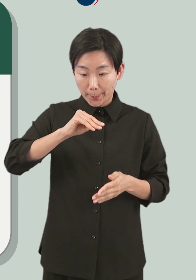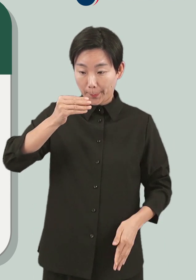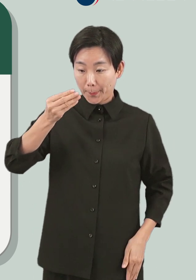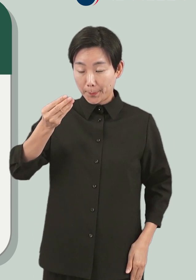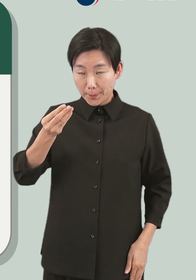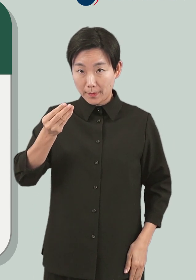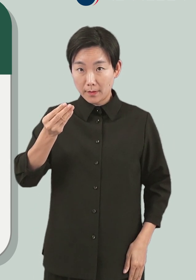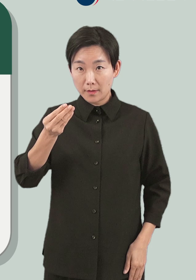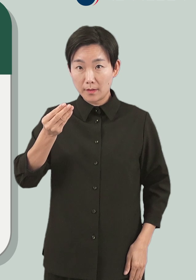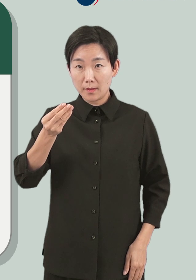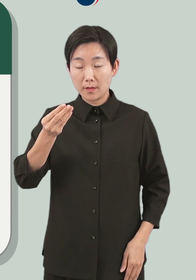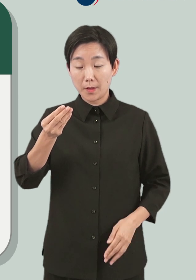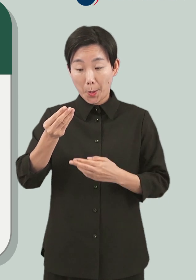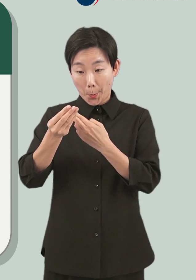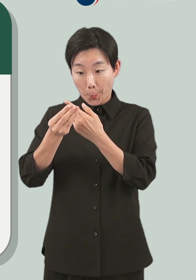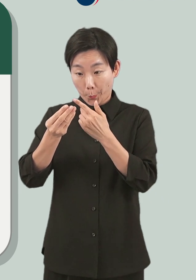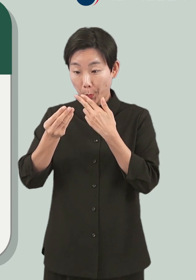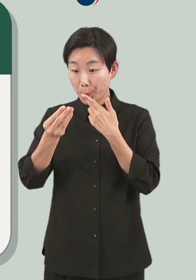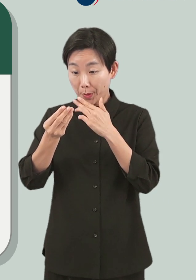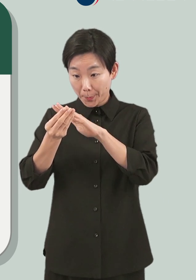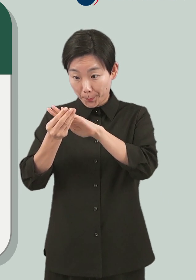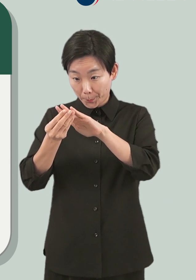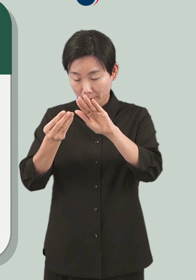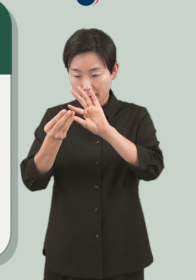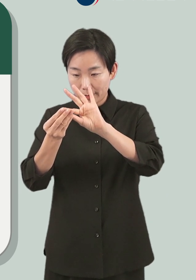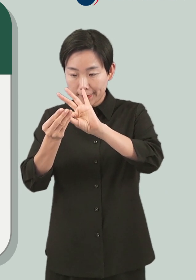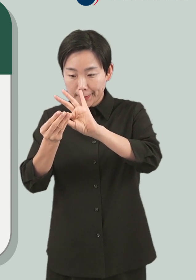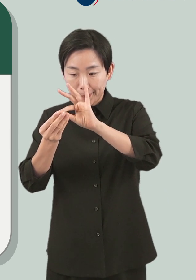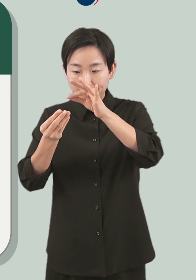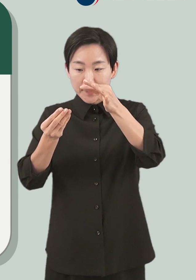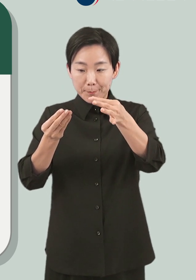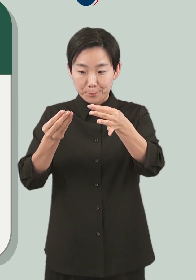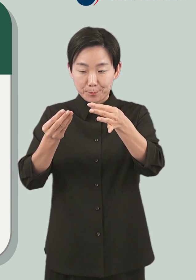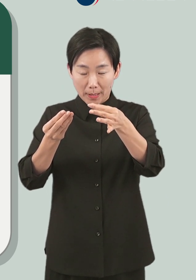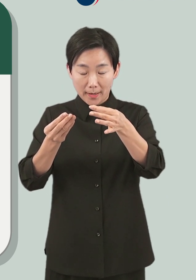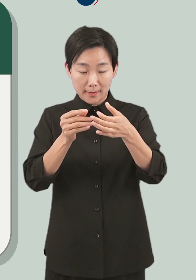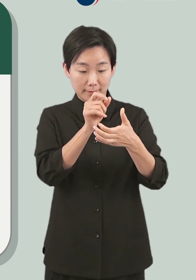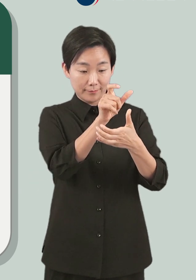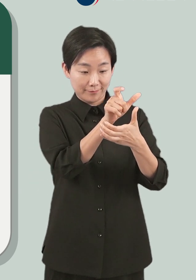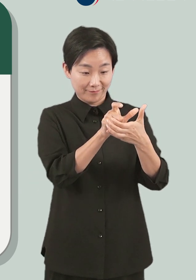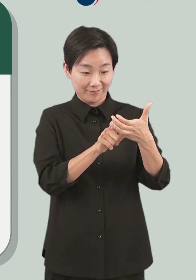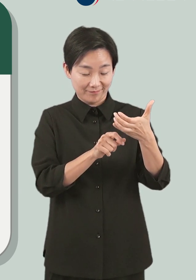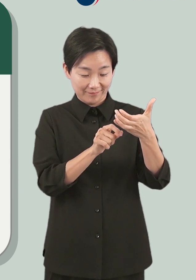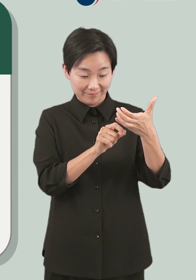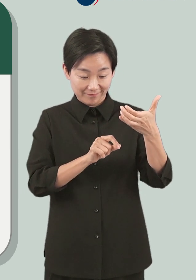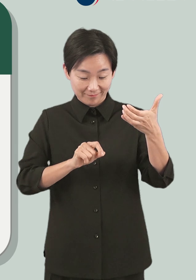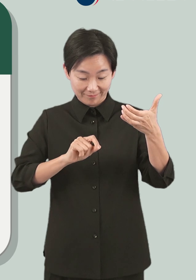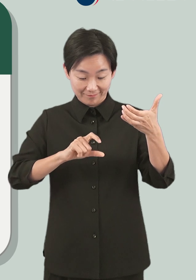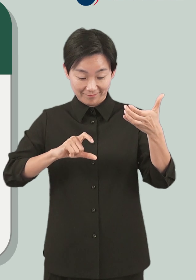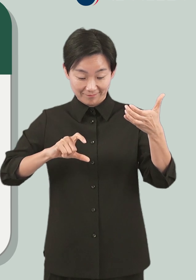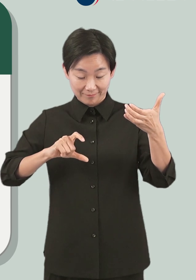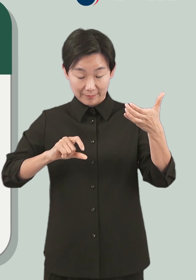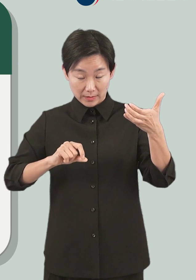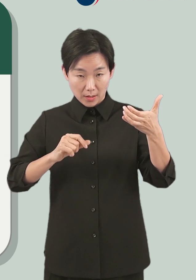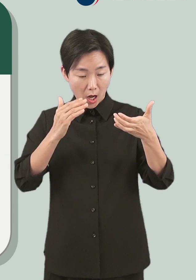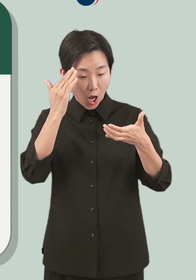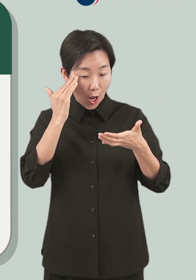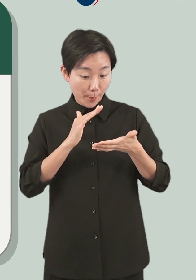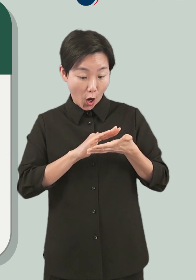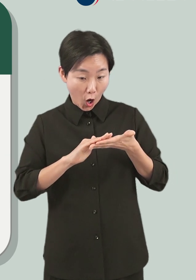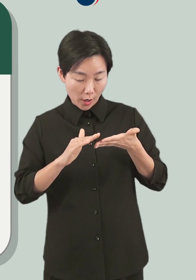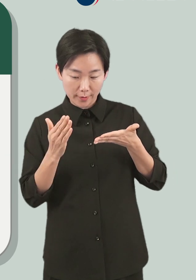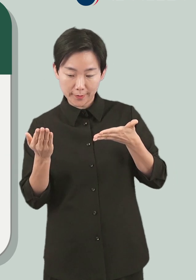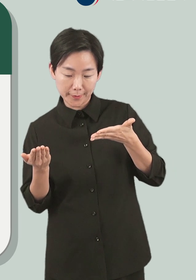밀봉된 비닐 봉투에서 젤을 꺼내 플라스틱 필름의 무인 쇠면을 제거합니다. 젤을 패드의 검은색